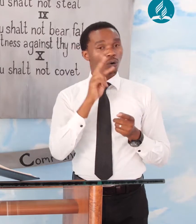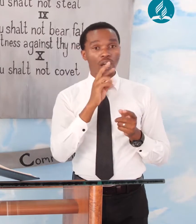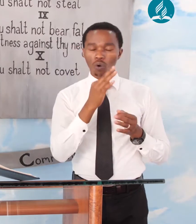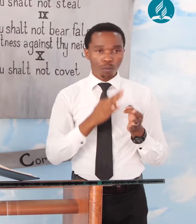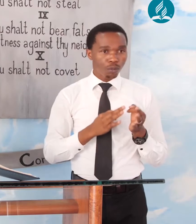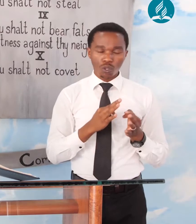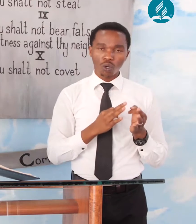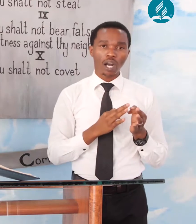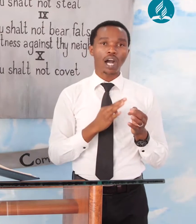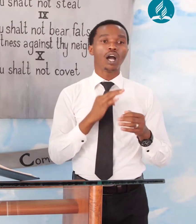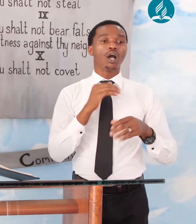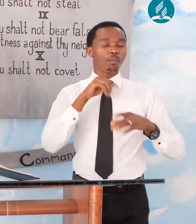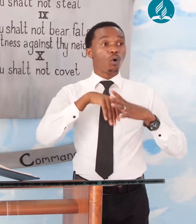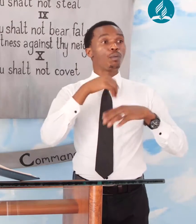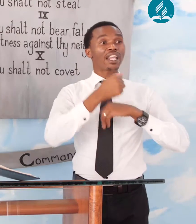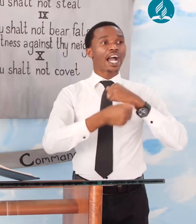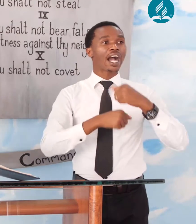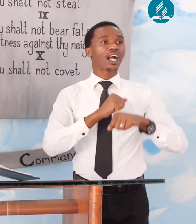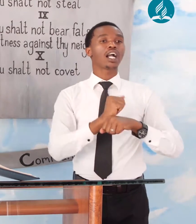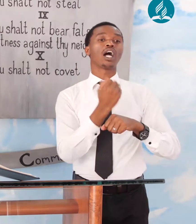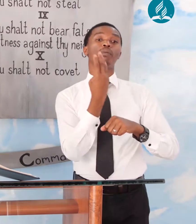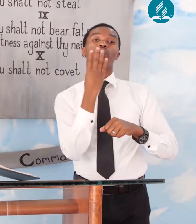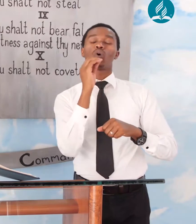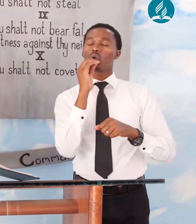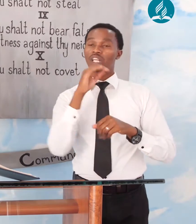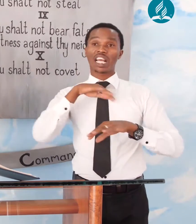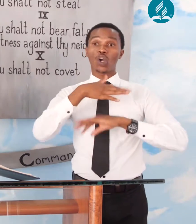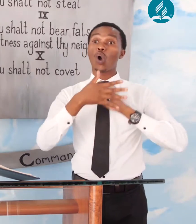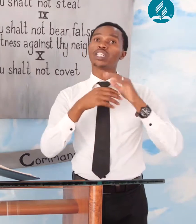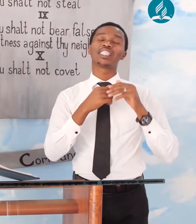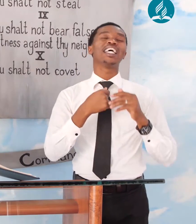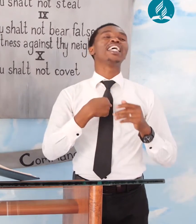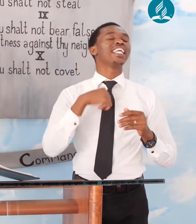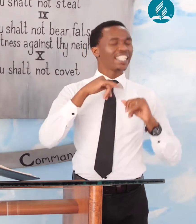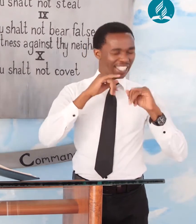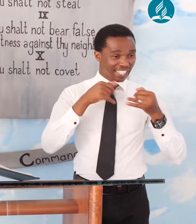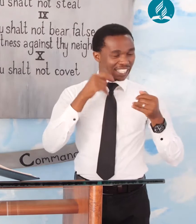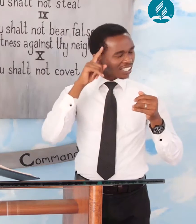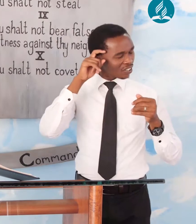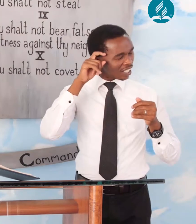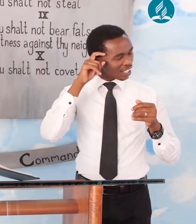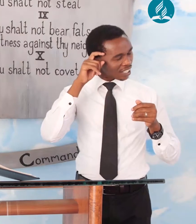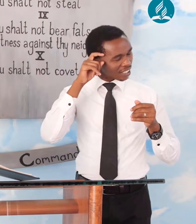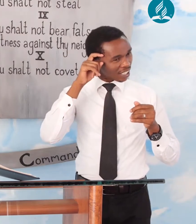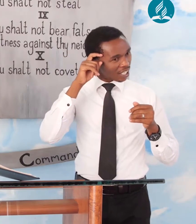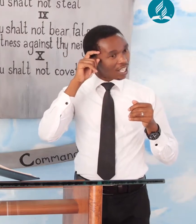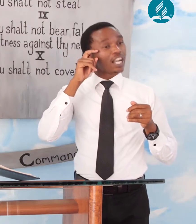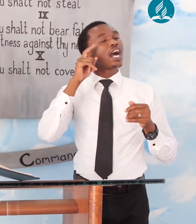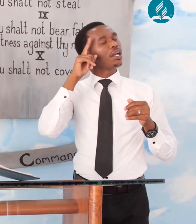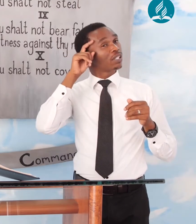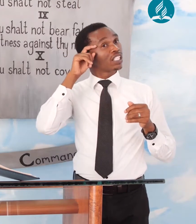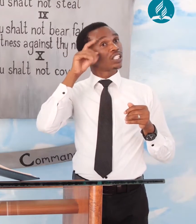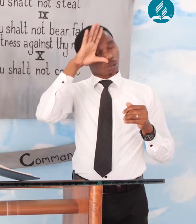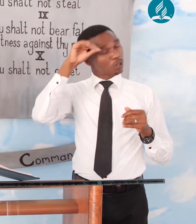yose njyangerageza gutekereza ibitekerezo Mose yari afite nko mu mwaka 79